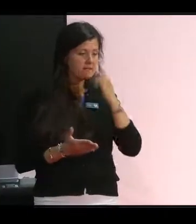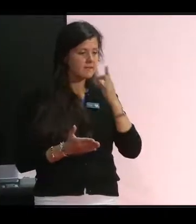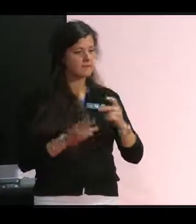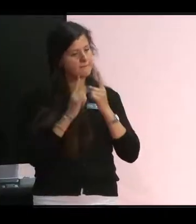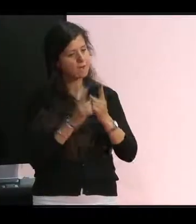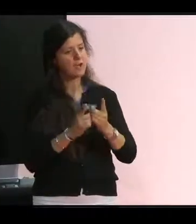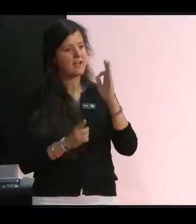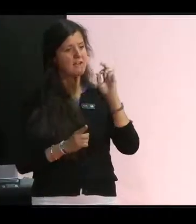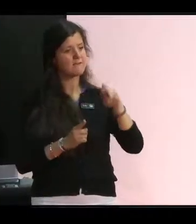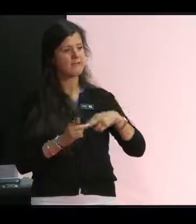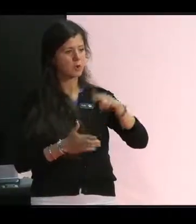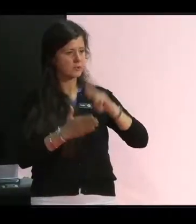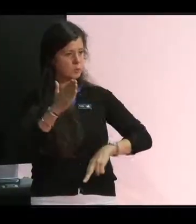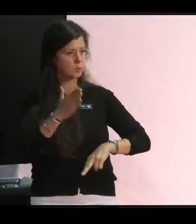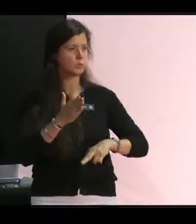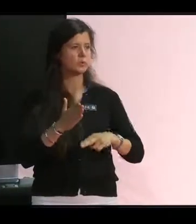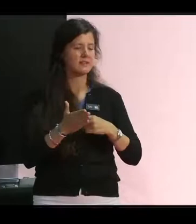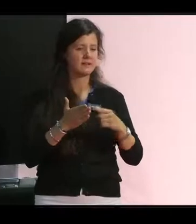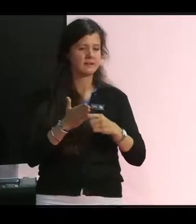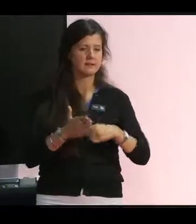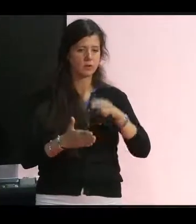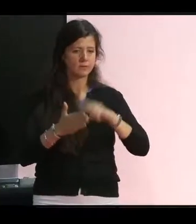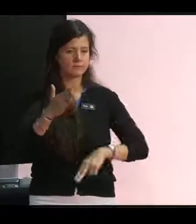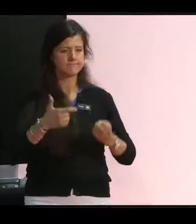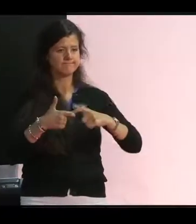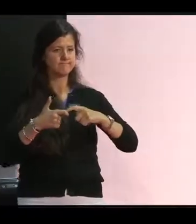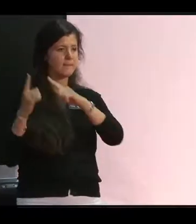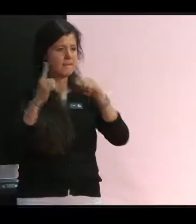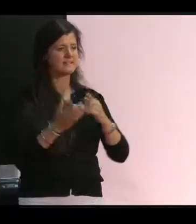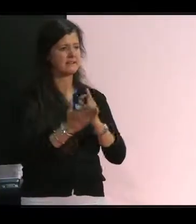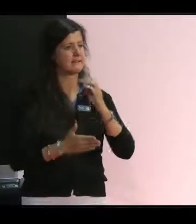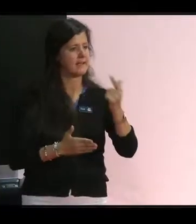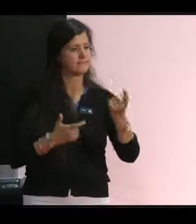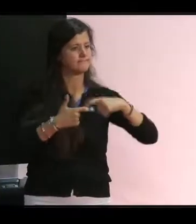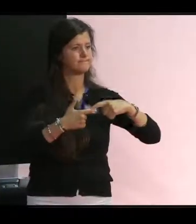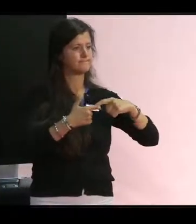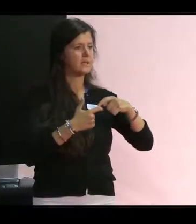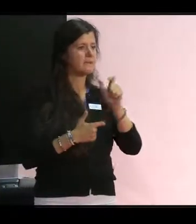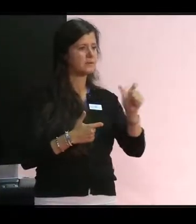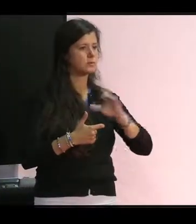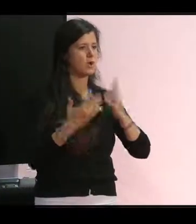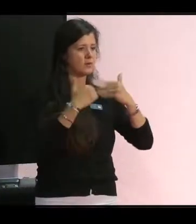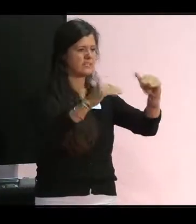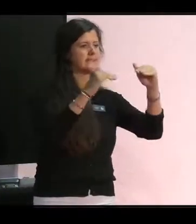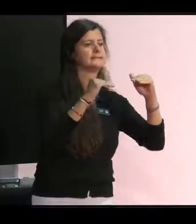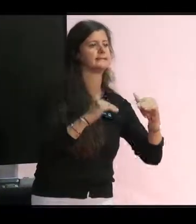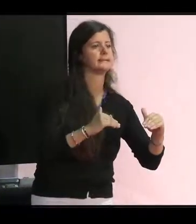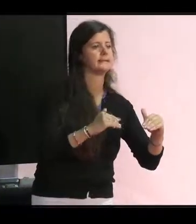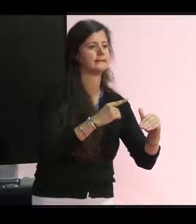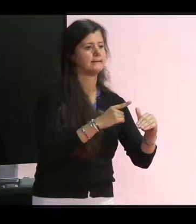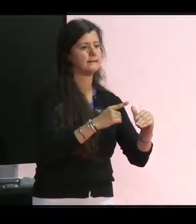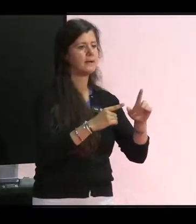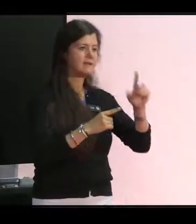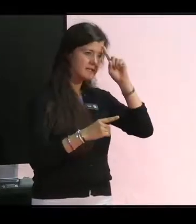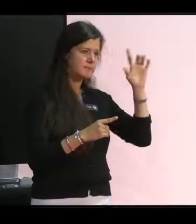som heter konventionen om rättigheter för personer med funktionsnedsättning. Och det är ett annat skäl att vi använder just